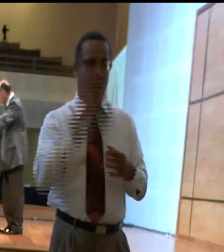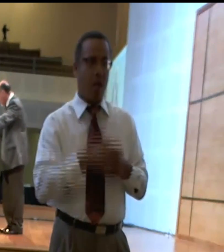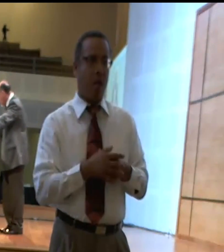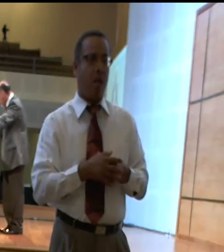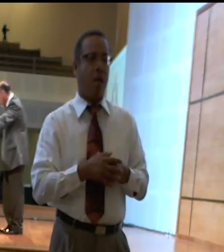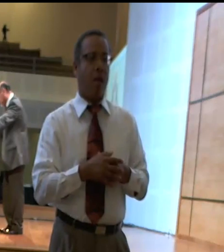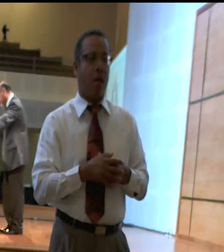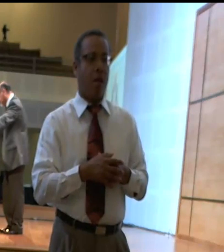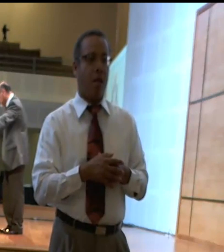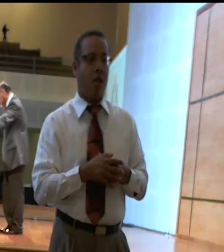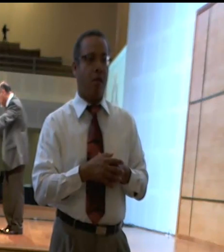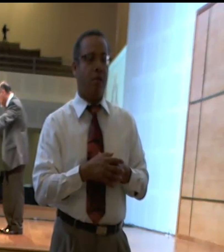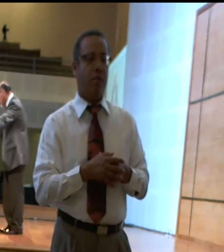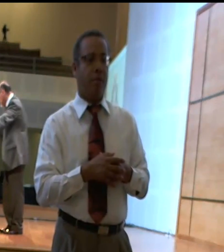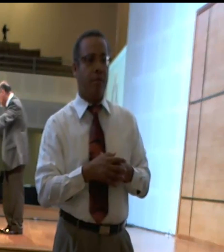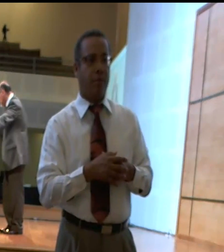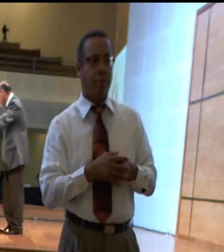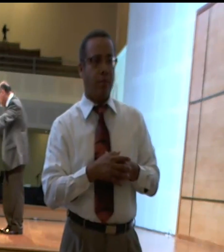Y Robert Frost,